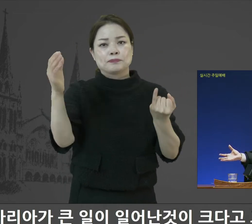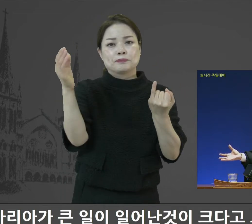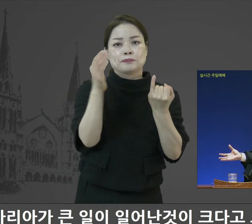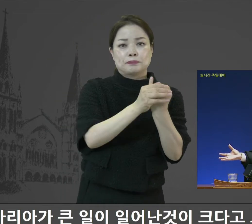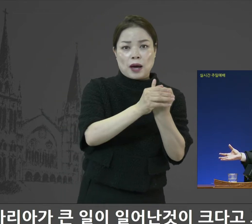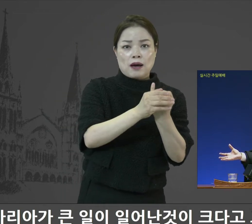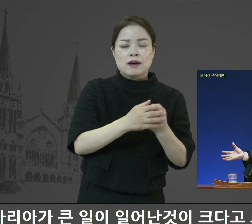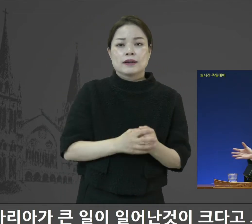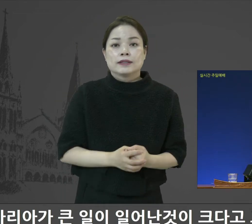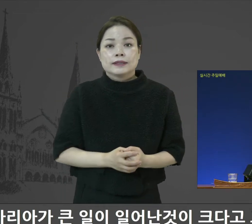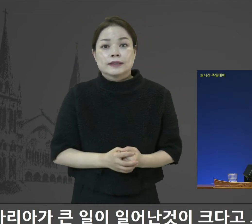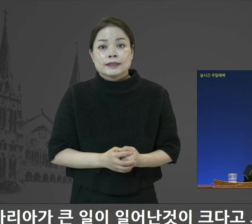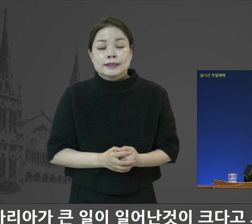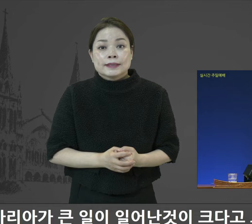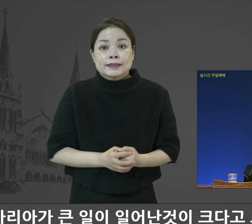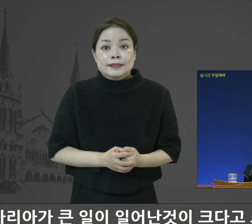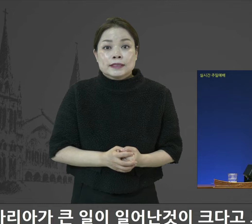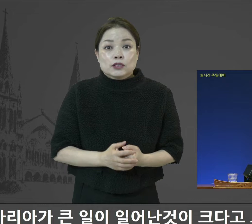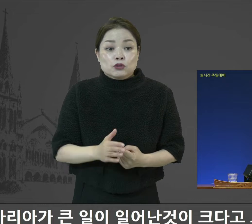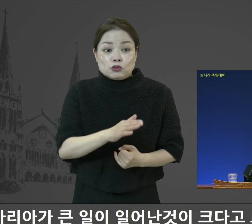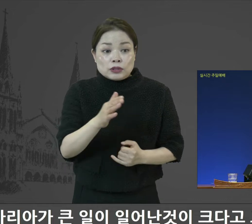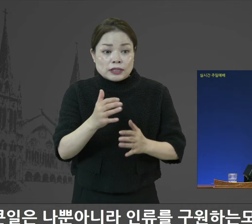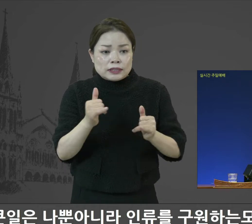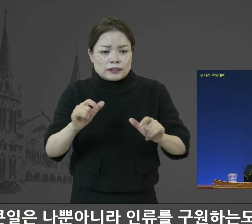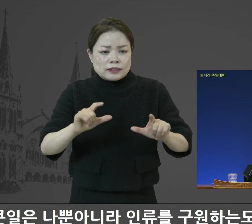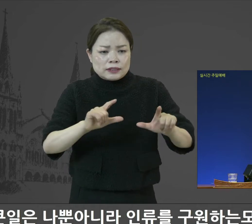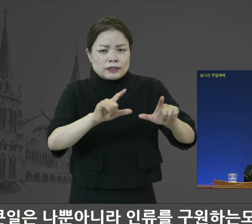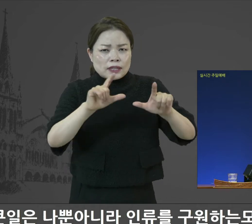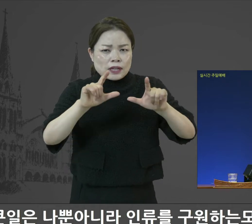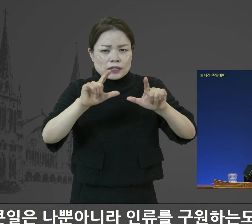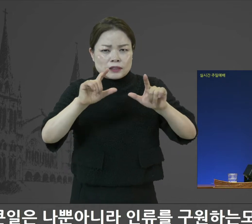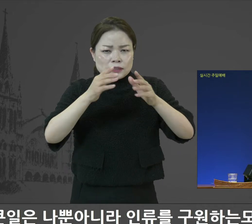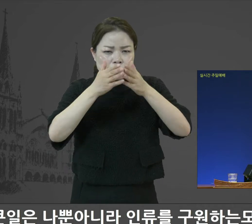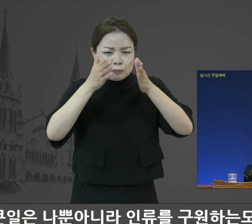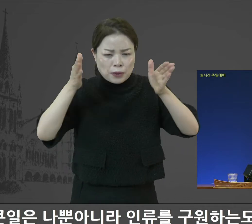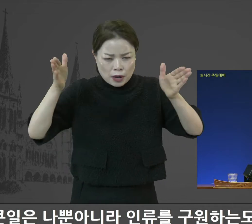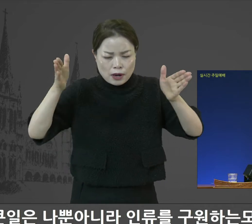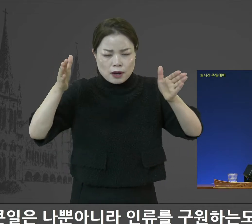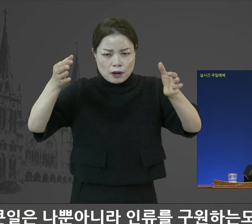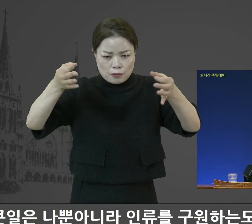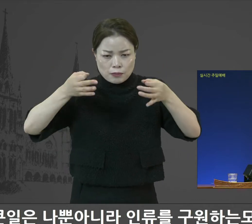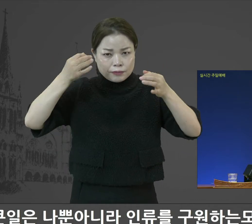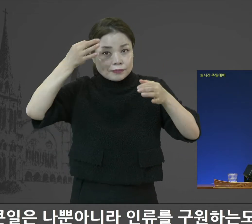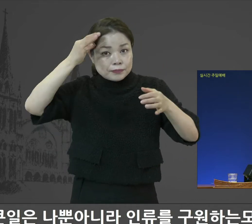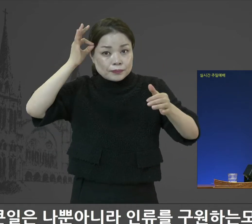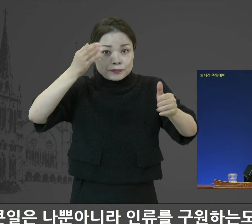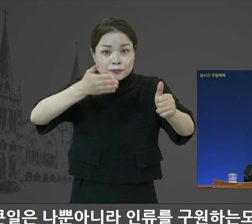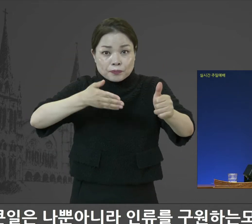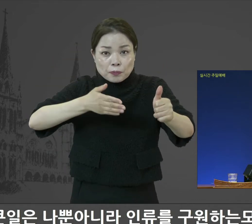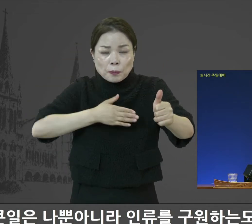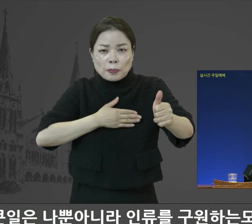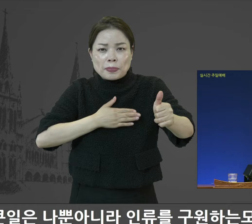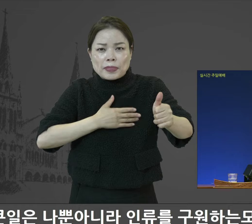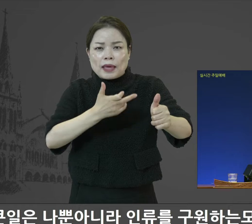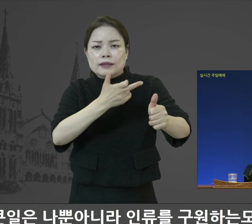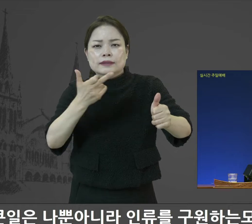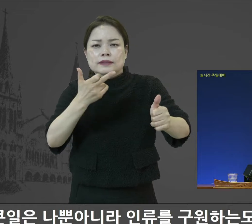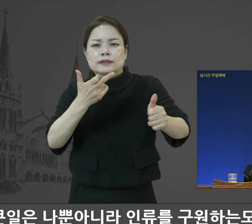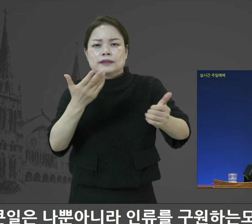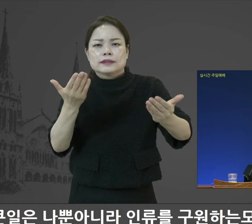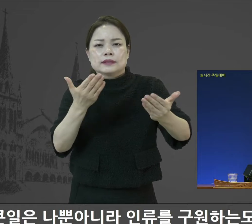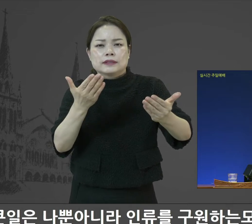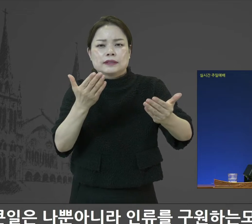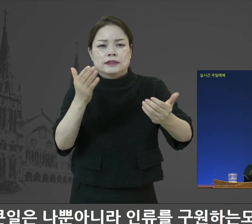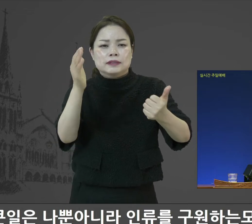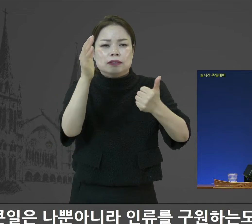겁니다. 여러분, 우리의 인생의 시각이 이렇게 열렸으면 좋겠습니다. 나에게 큰 일이